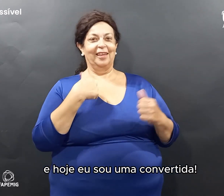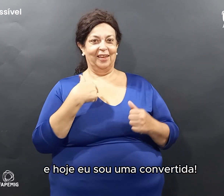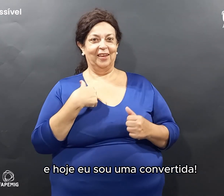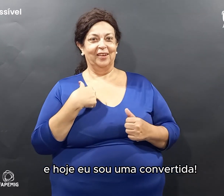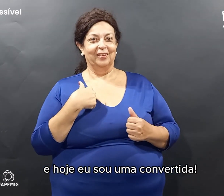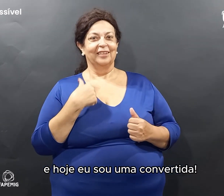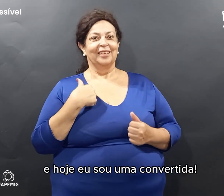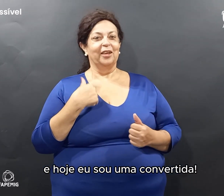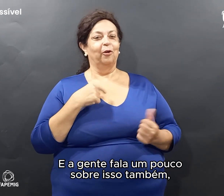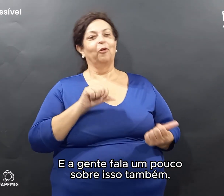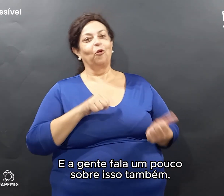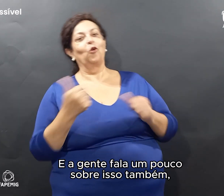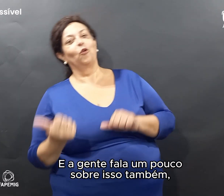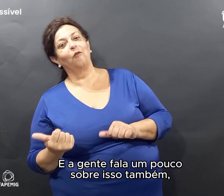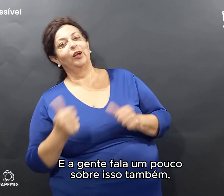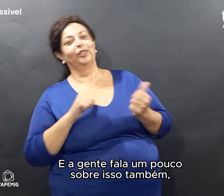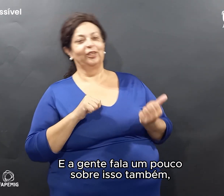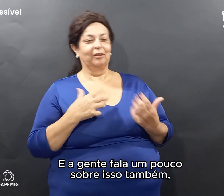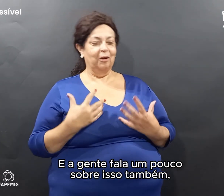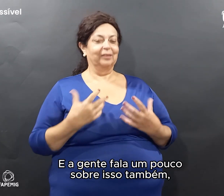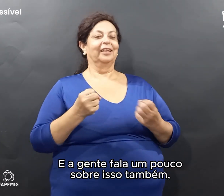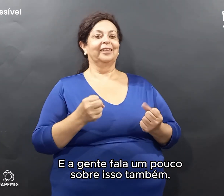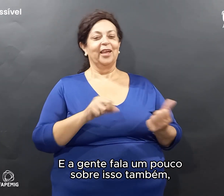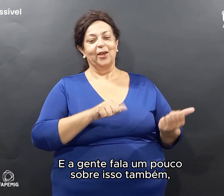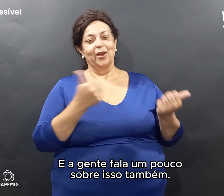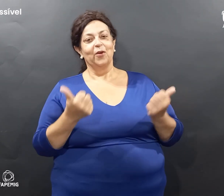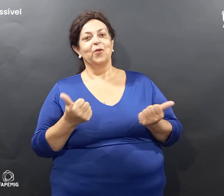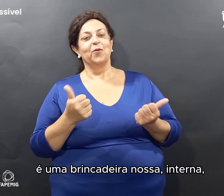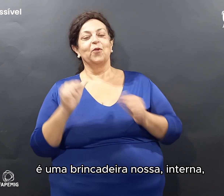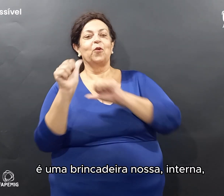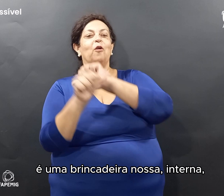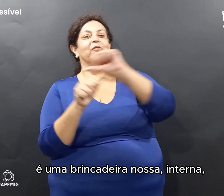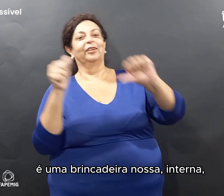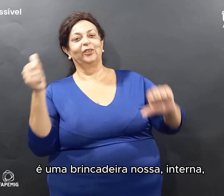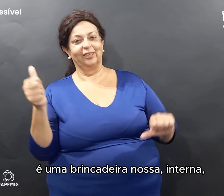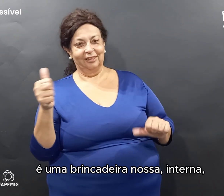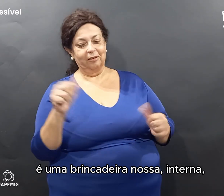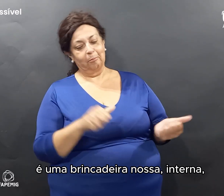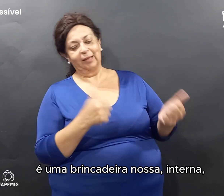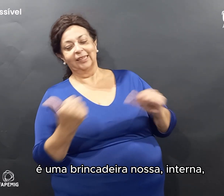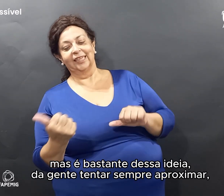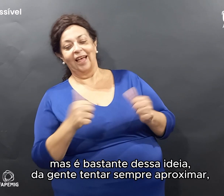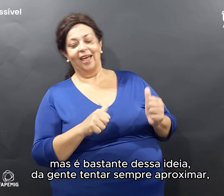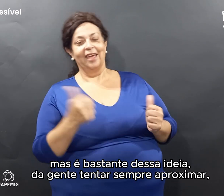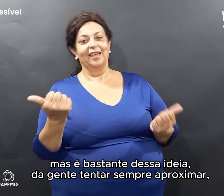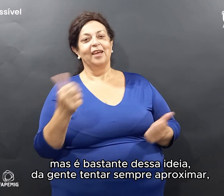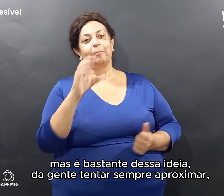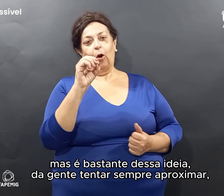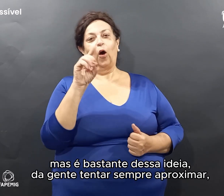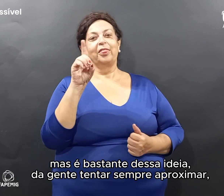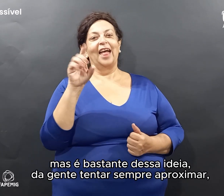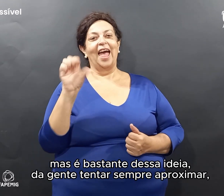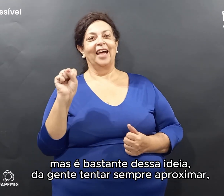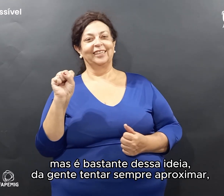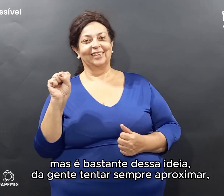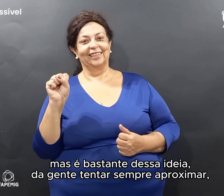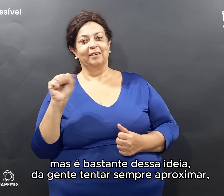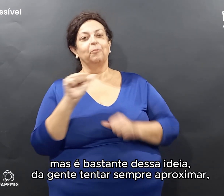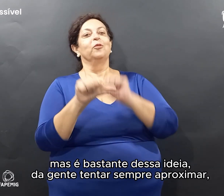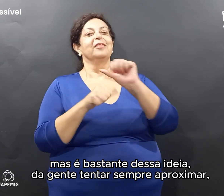uma convertida. E a gente fala um pouco sobre isso também. É uma brincadeira nossa interna, mas é bastante dessa ideia, né? Da gente tentar